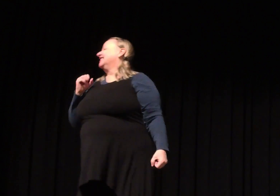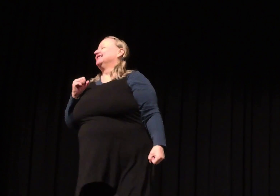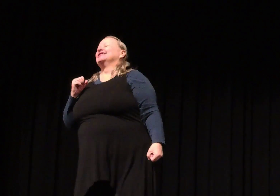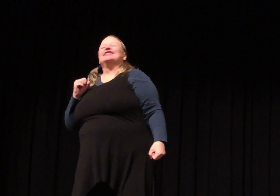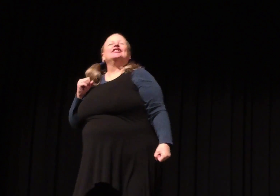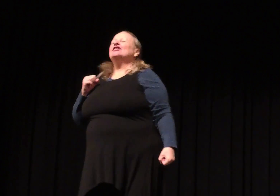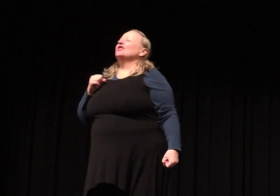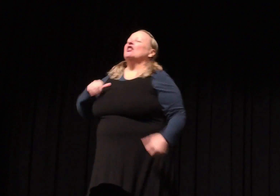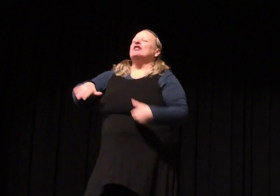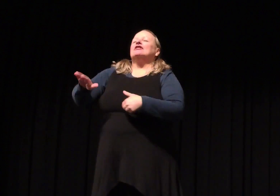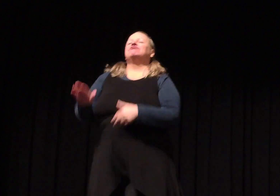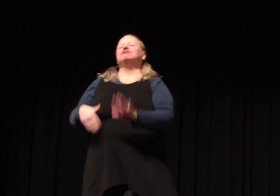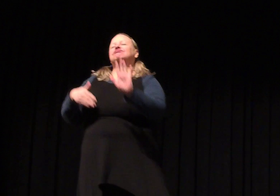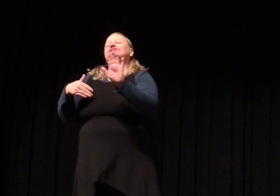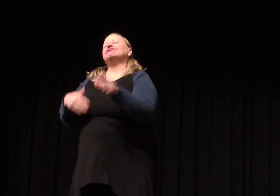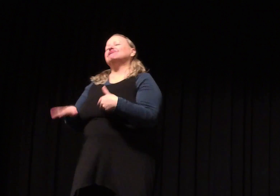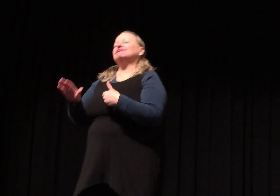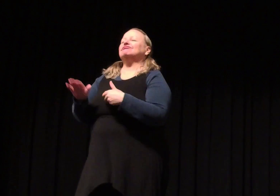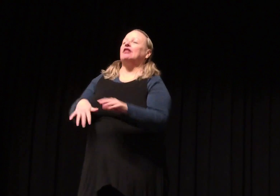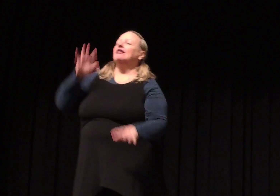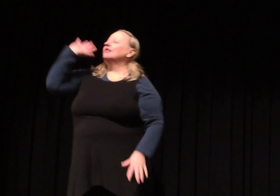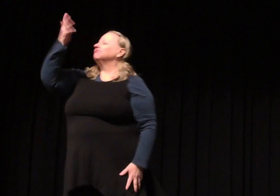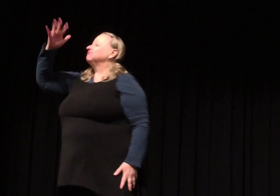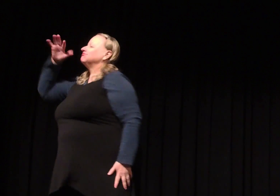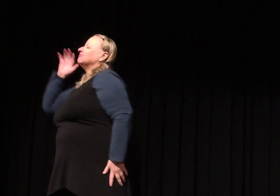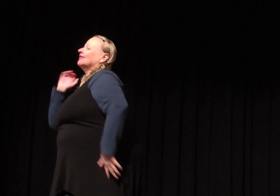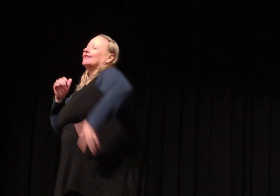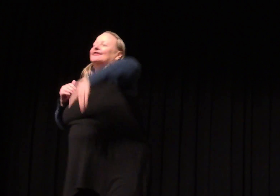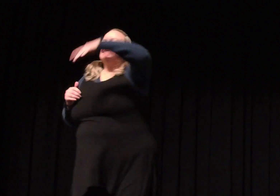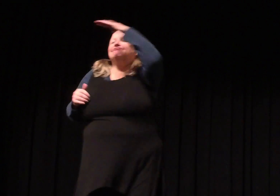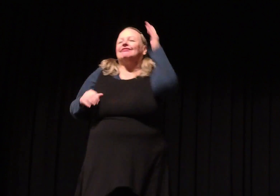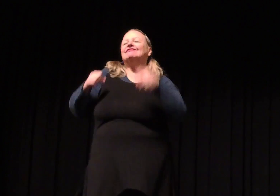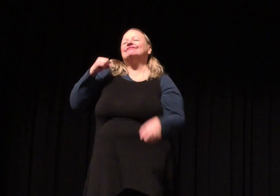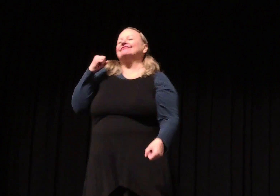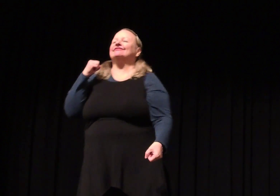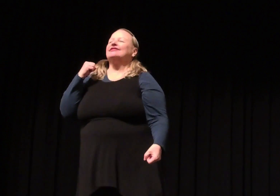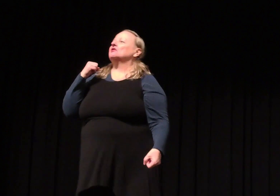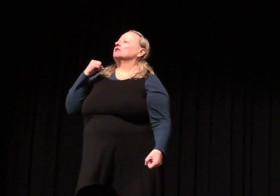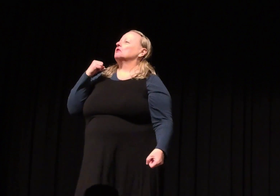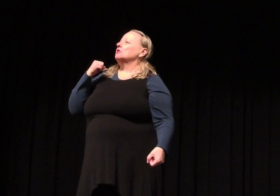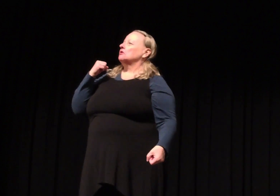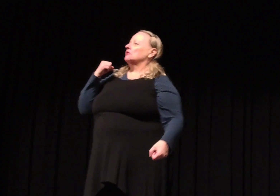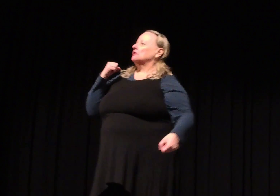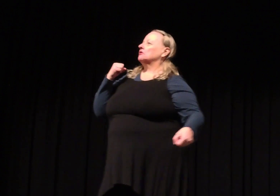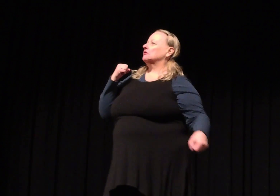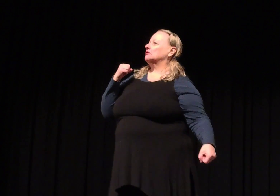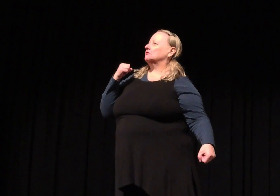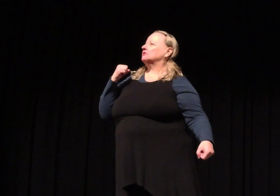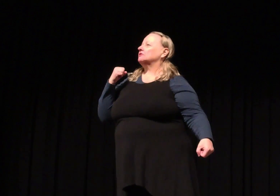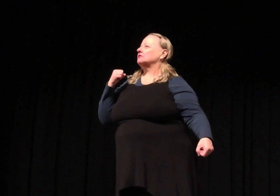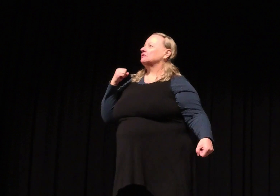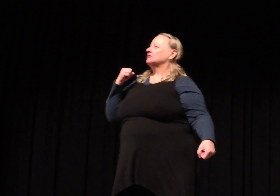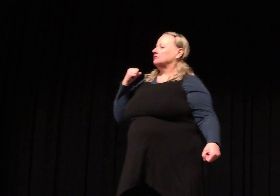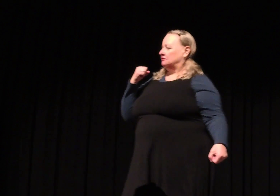Ah, les petits écureuils. Oh, que c'est mignon. Bon, je reprends mon chemin. Da-da-da-da.